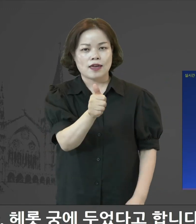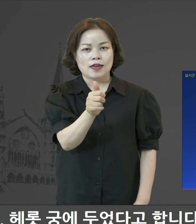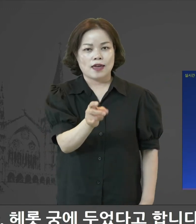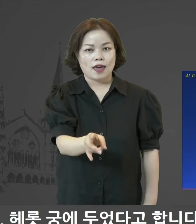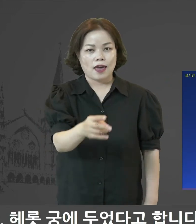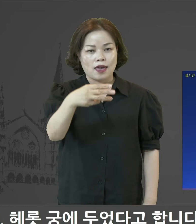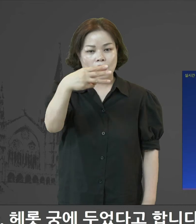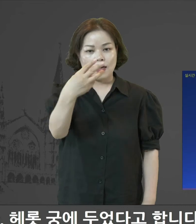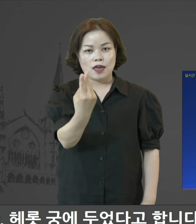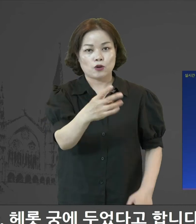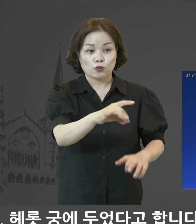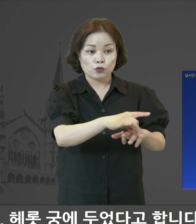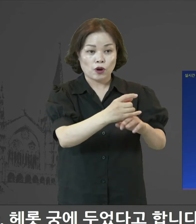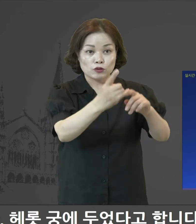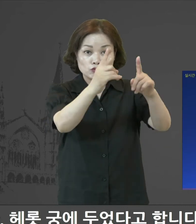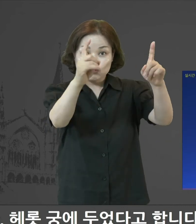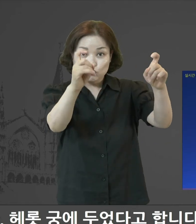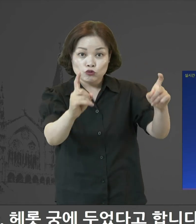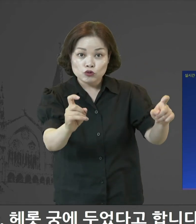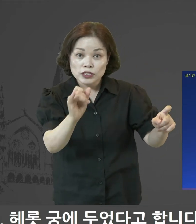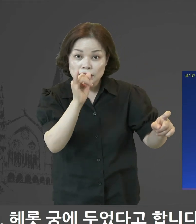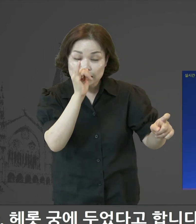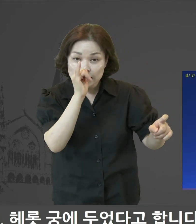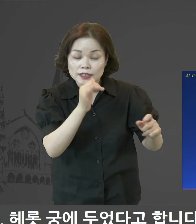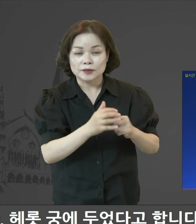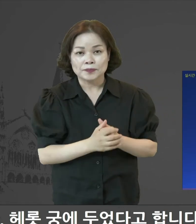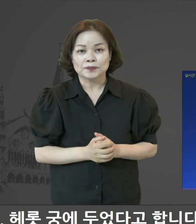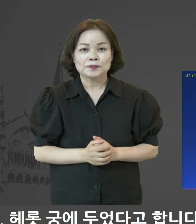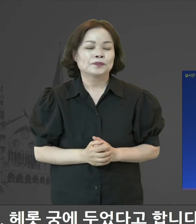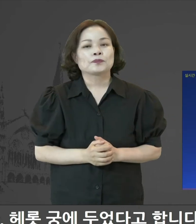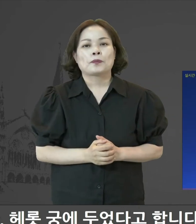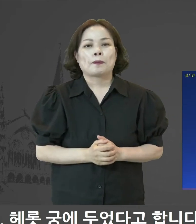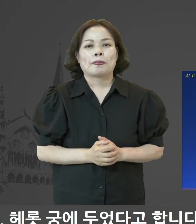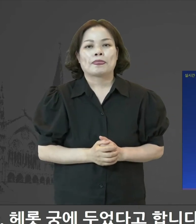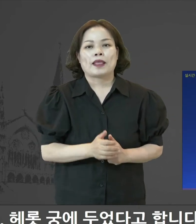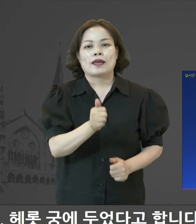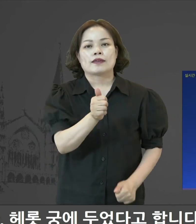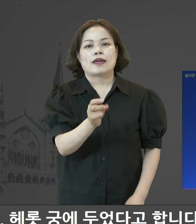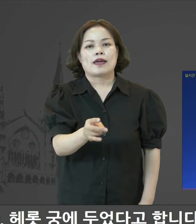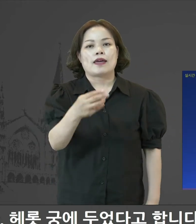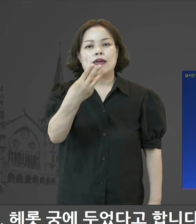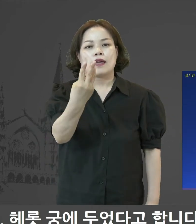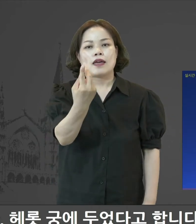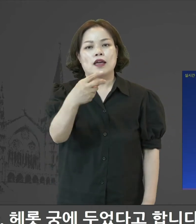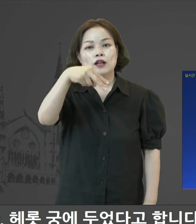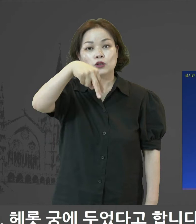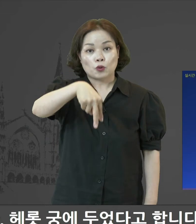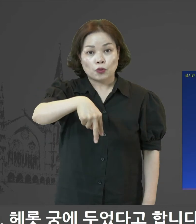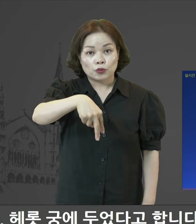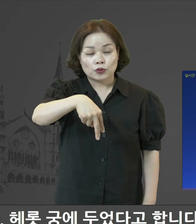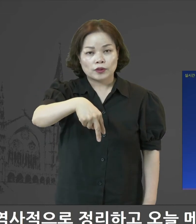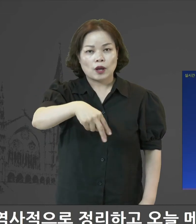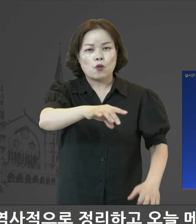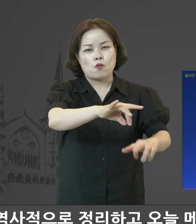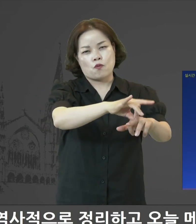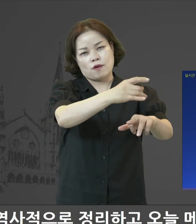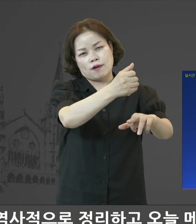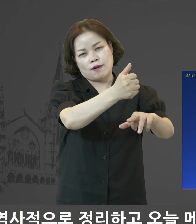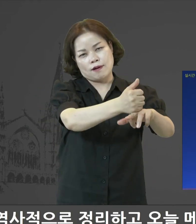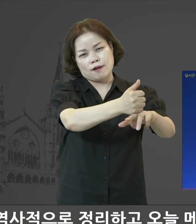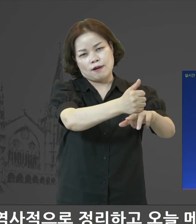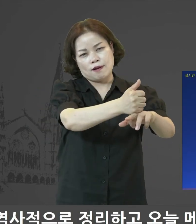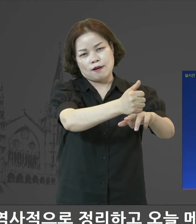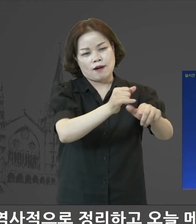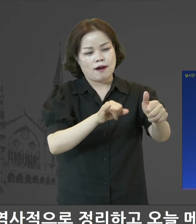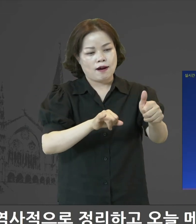이제 받고 이제 끝내도록 하겠습니다. 자, 헤롯은, 여기서 말하는 헤롯은 헤롯 대왕입니다. 헤롯